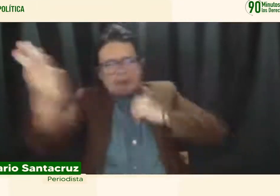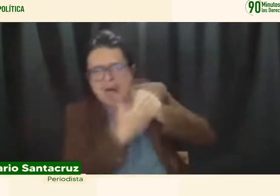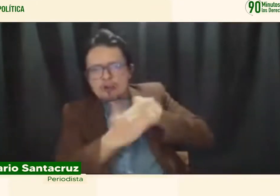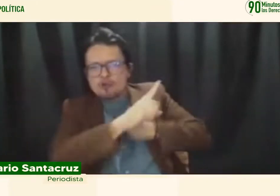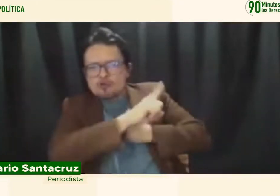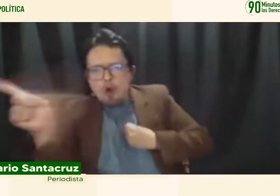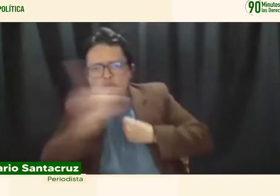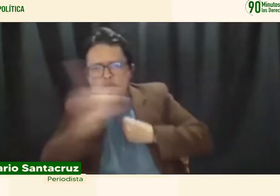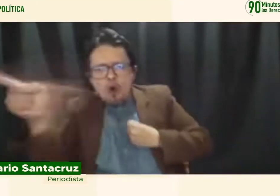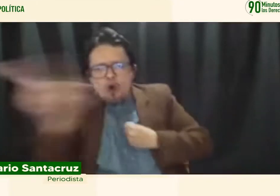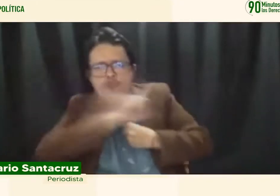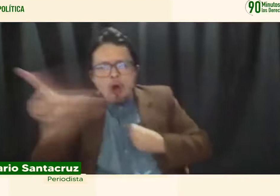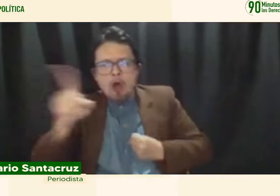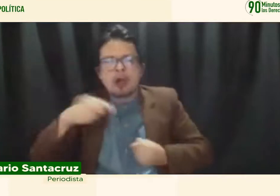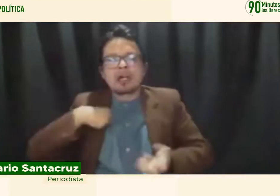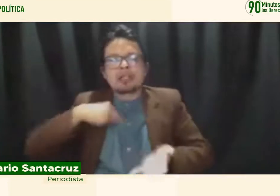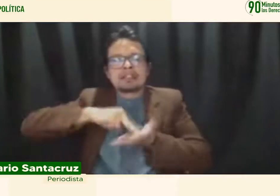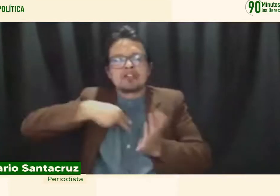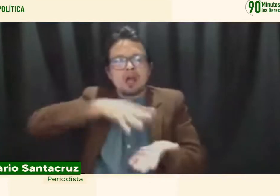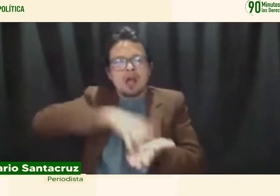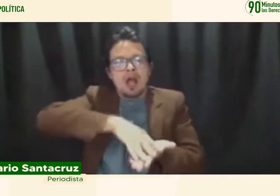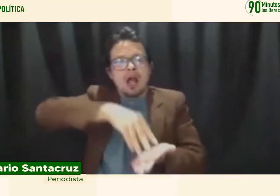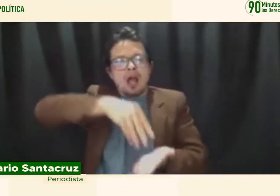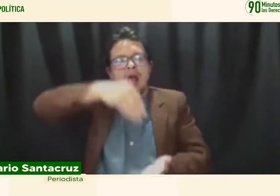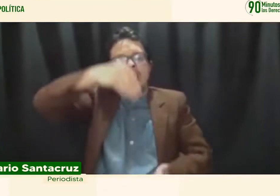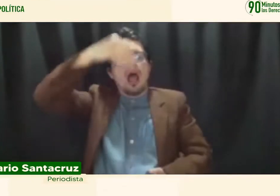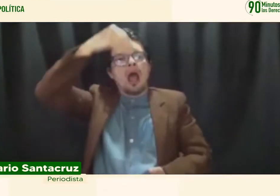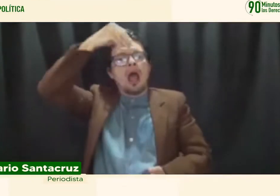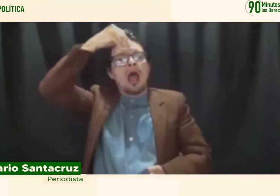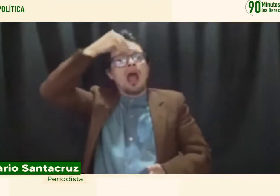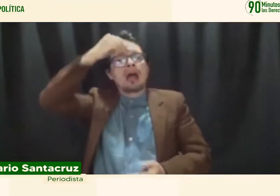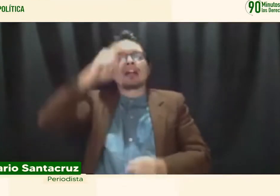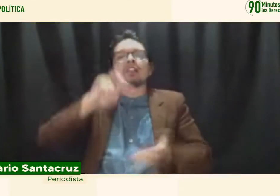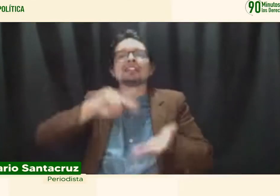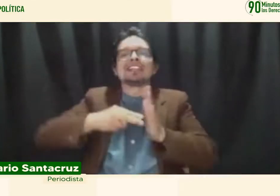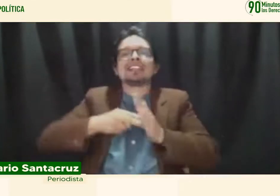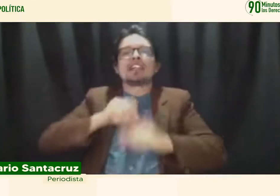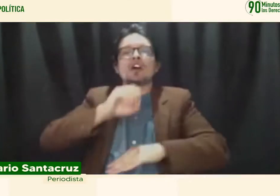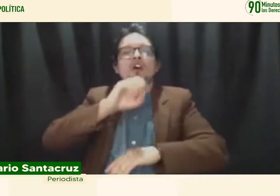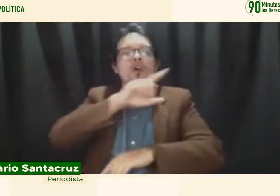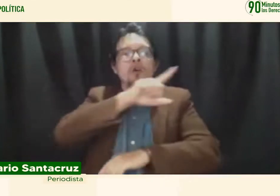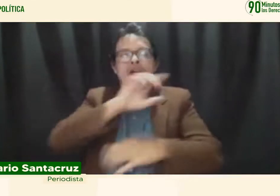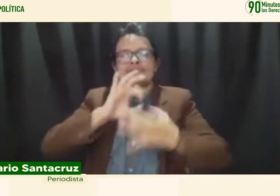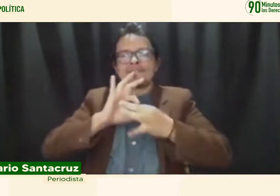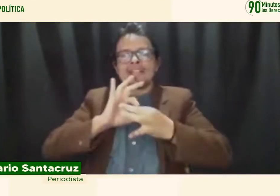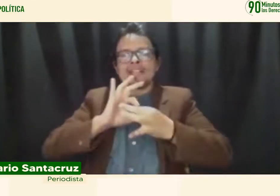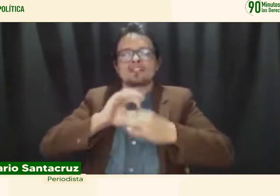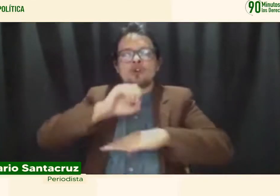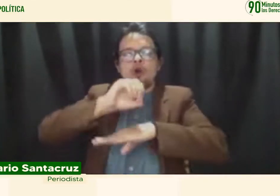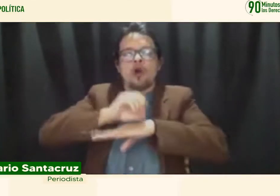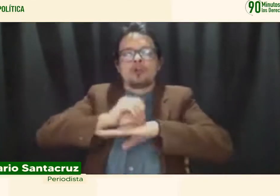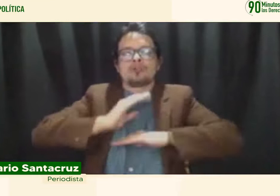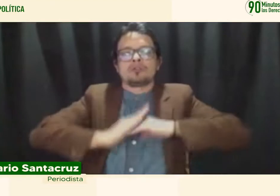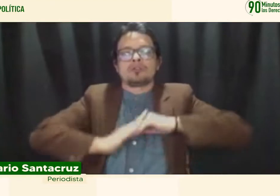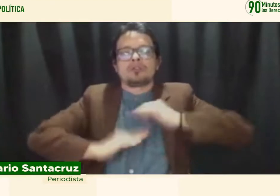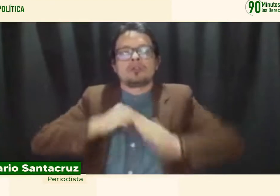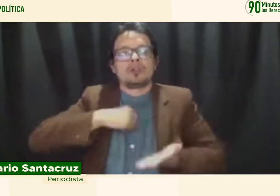conocí los procesos todo lo que se podía hacer o no se podía hacer al interior de la federación es un gran aprendizaje de mi